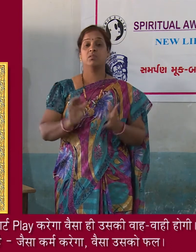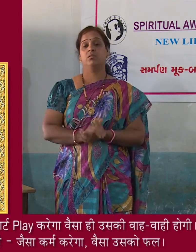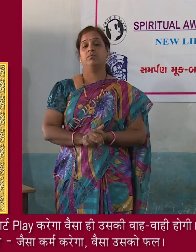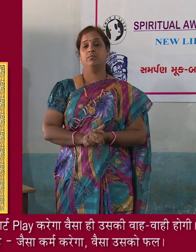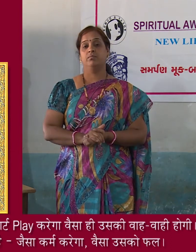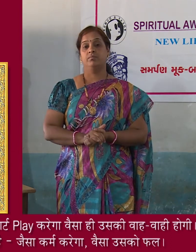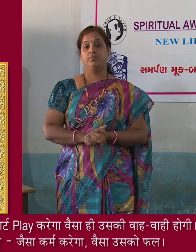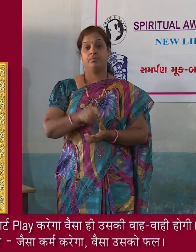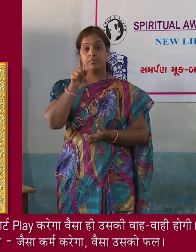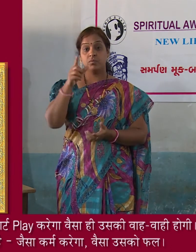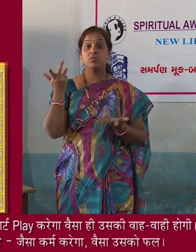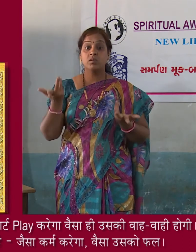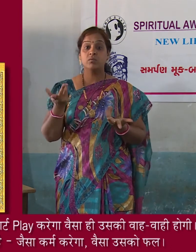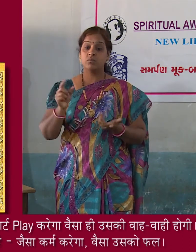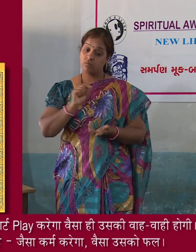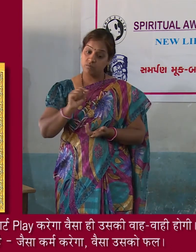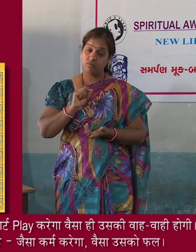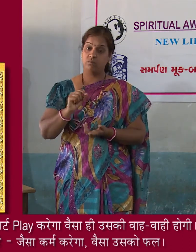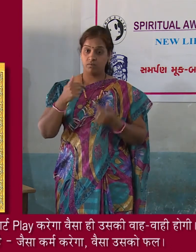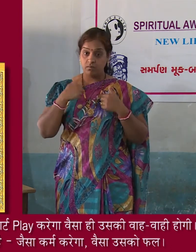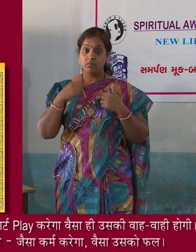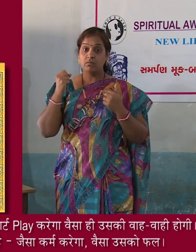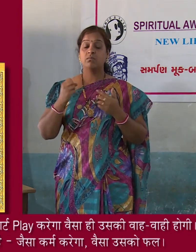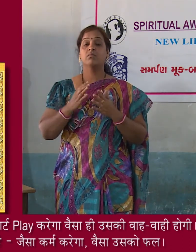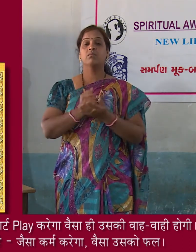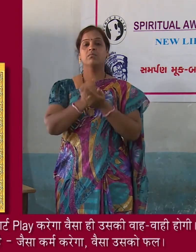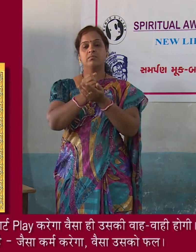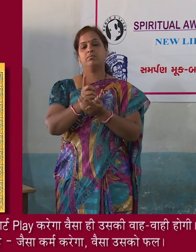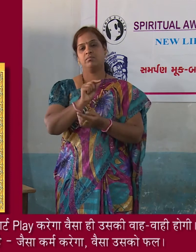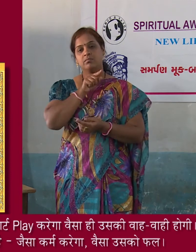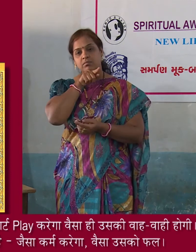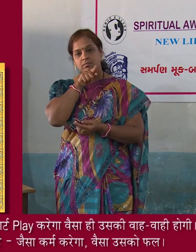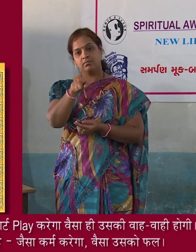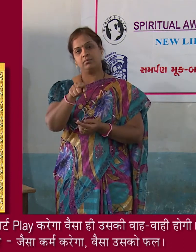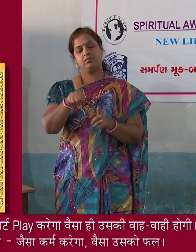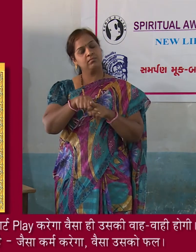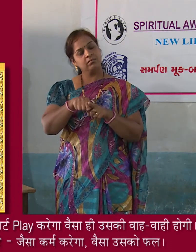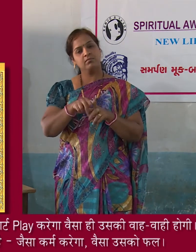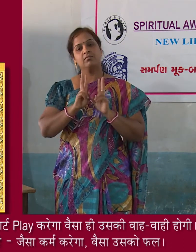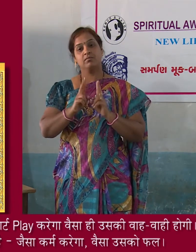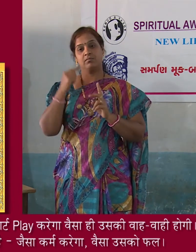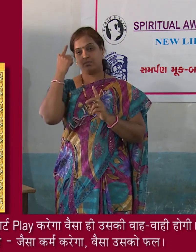वो आत्मदर्शन में दिखाया कि जैसा कर्म करेगा वैसा उसको फल।